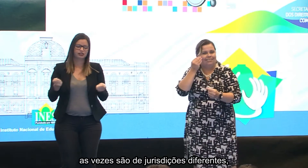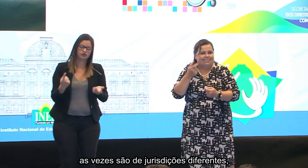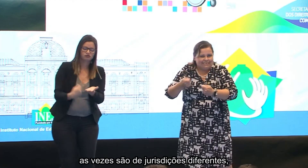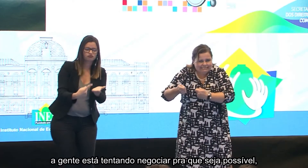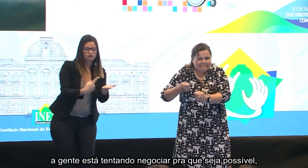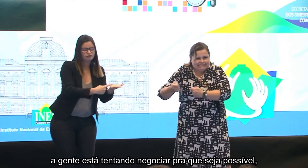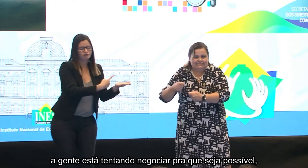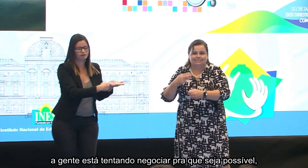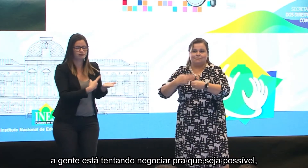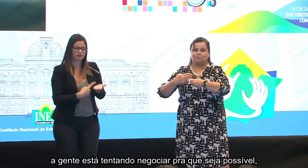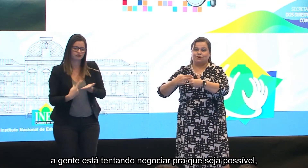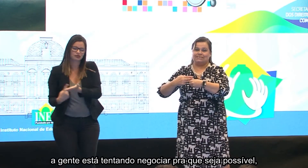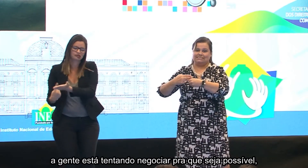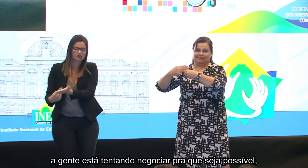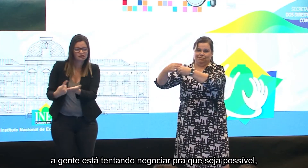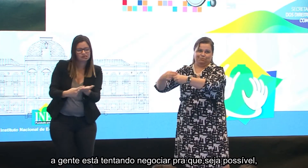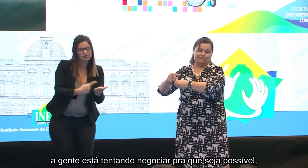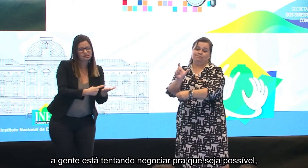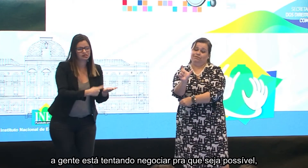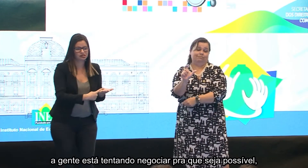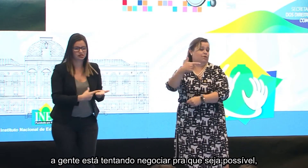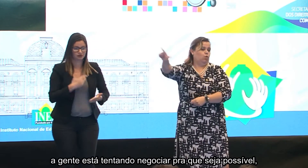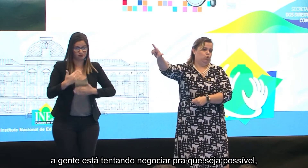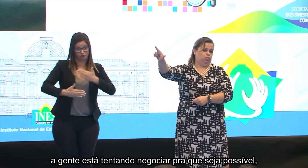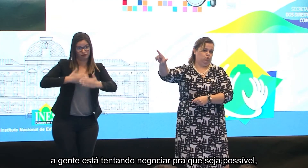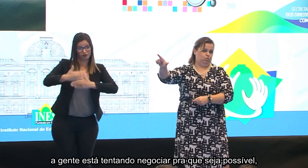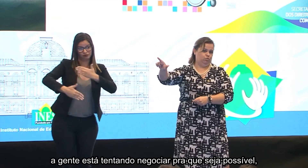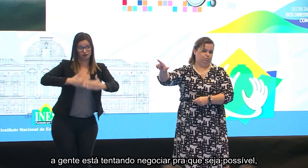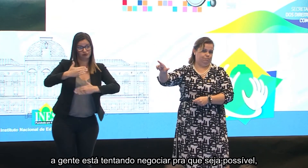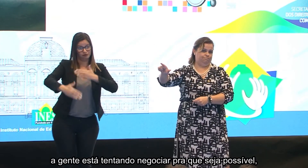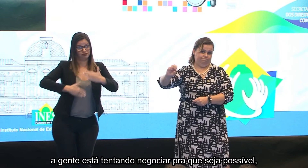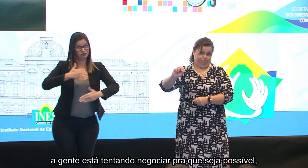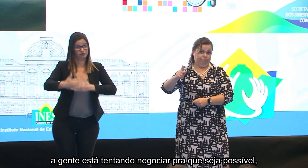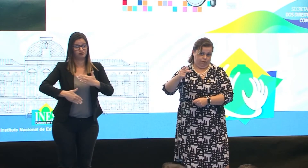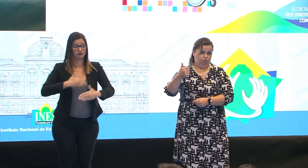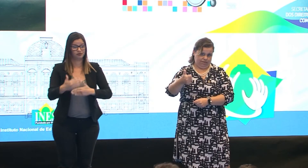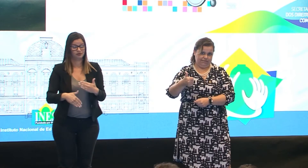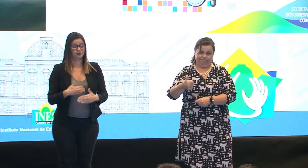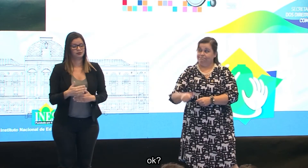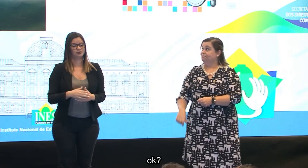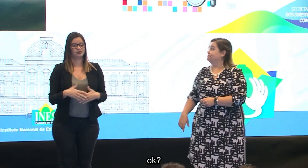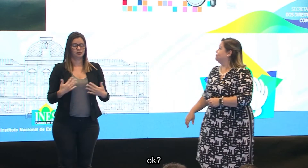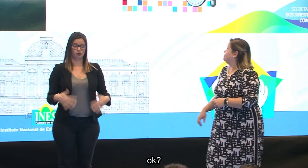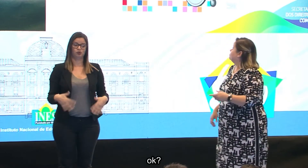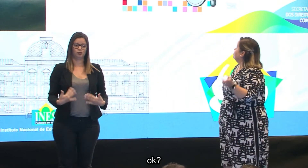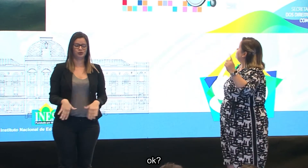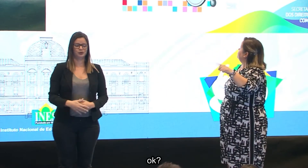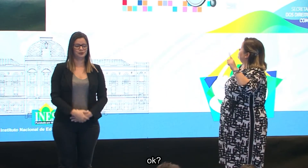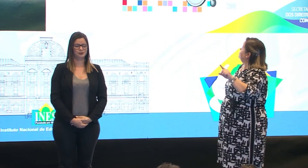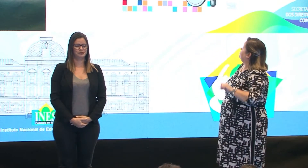diferentes. Então, a gente está tentando negociar para que seja possível. Ok?